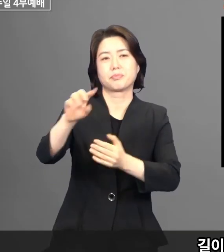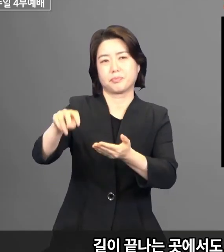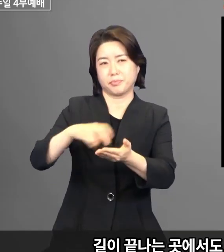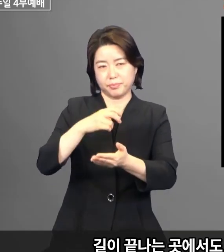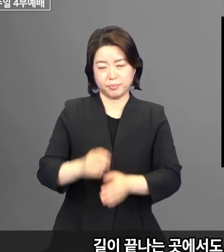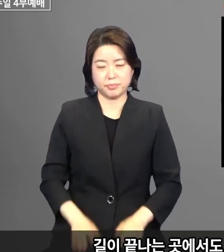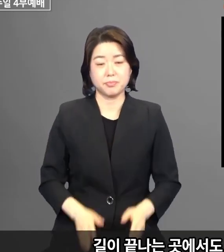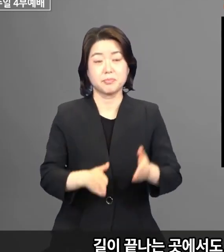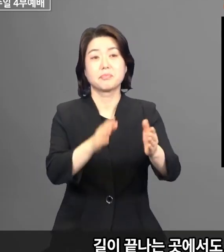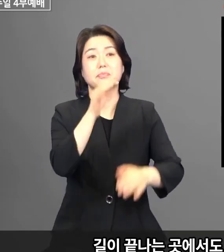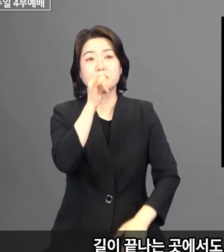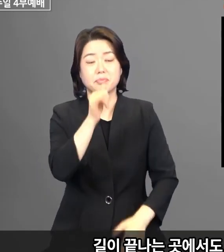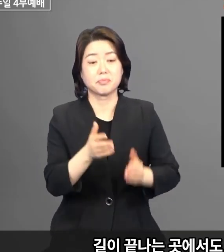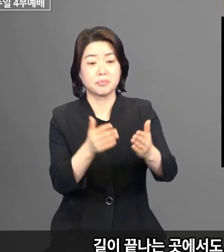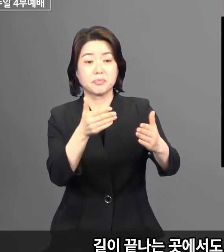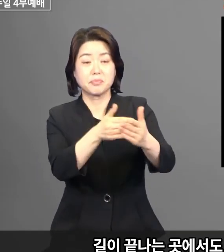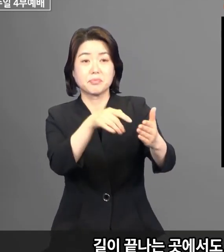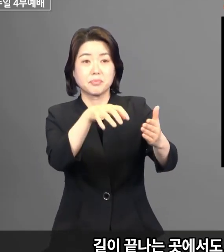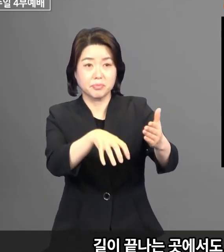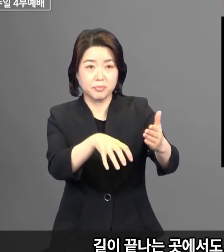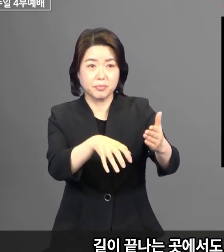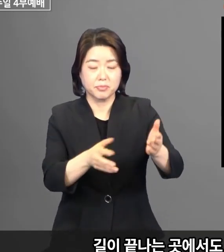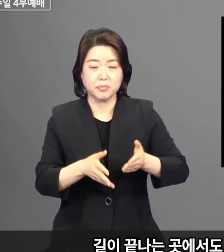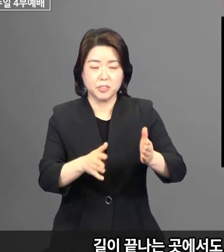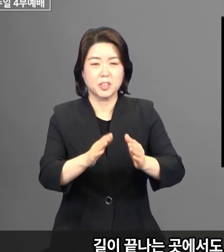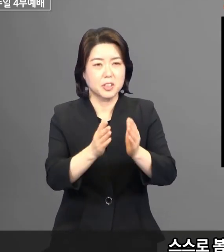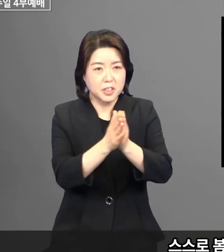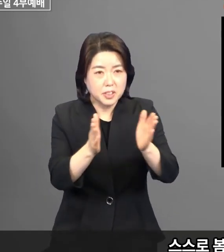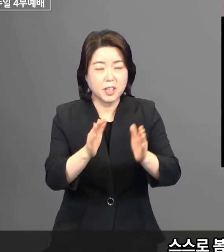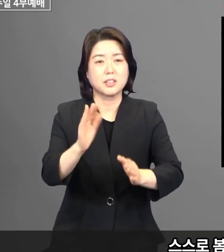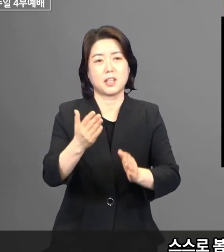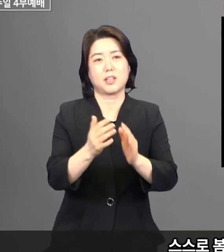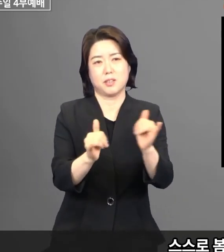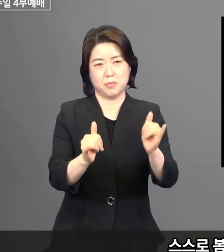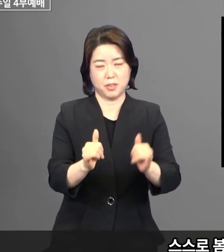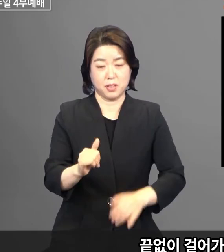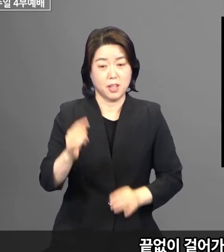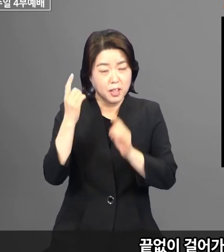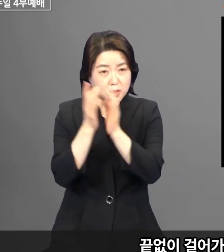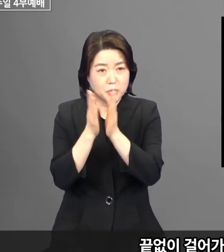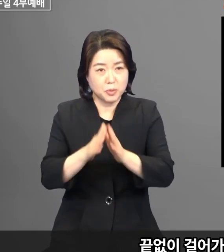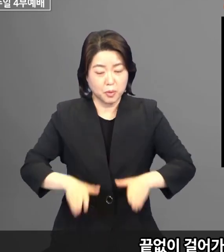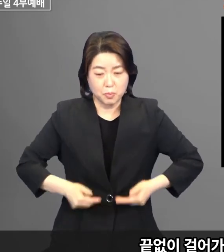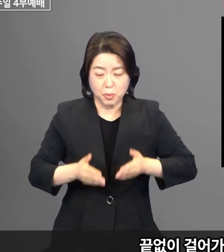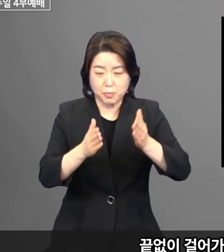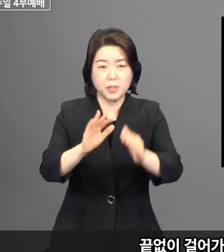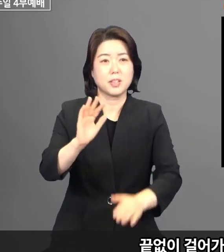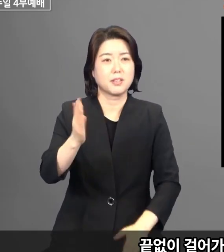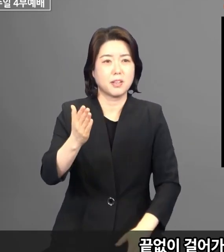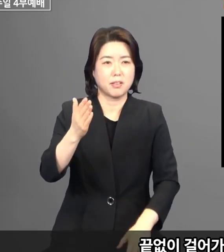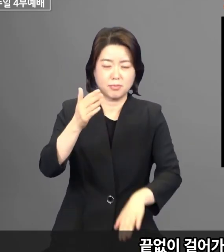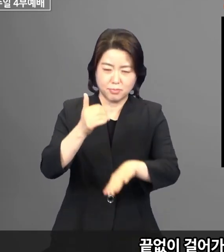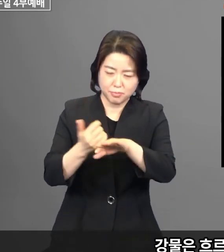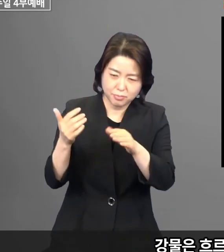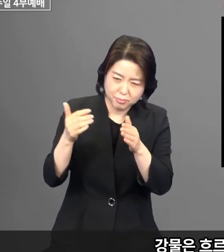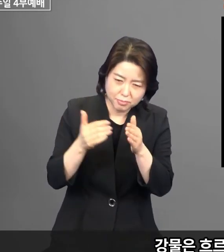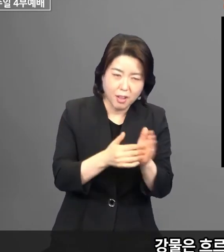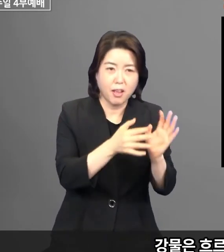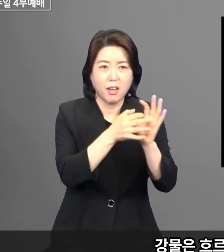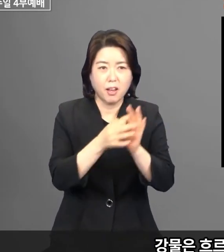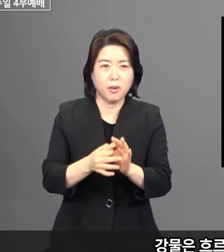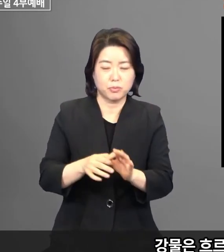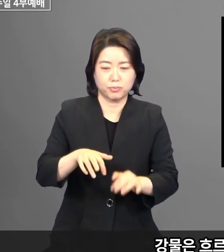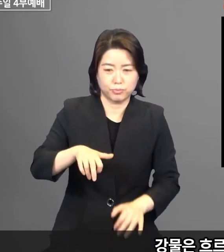길이 있다. 길이 끝나는 곳에서도 길이 되는 사람이 있다. 스스로 봄길이 되어 끝없이 걸어가는 사람이 있다.